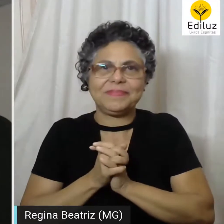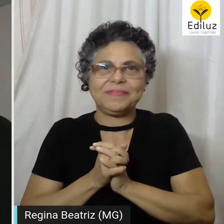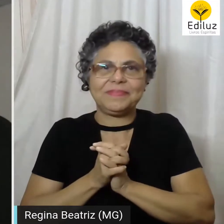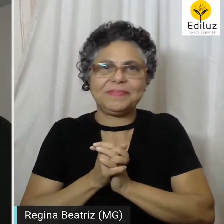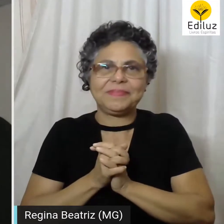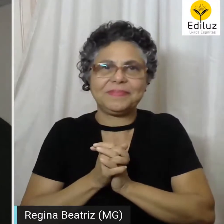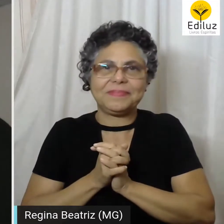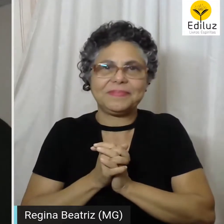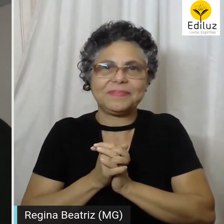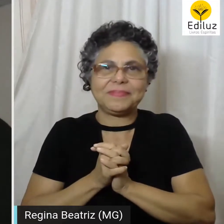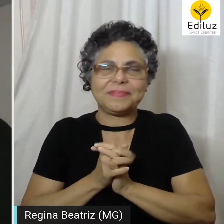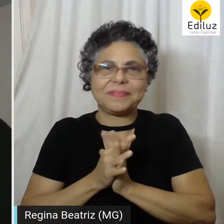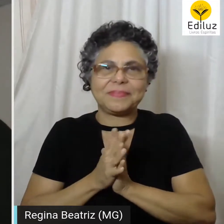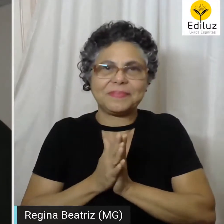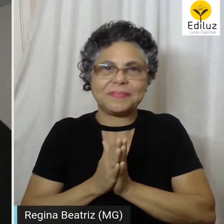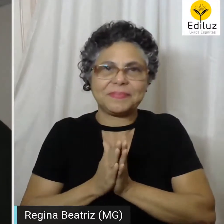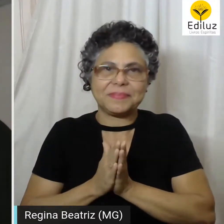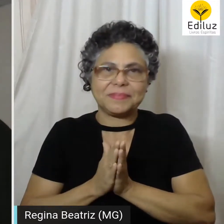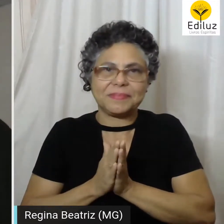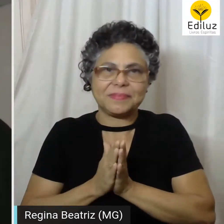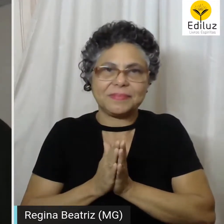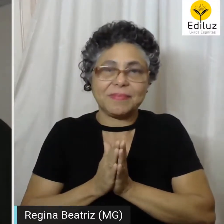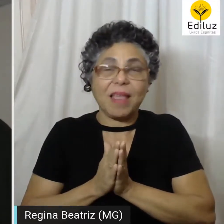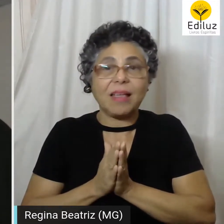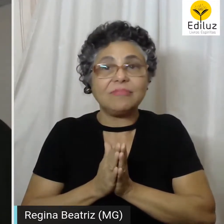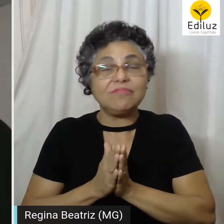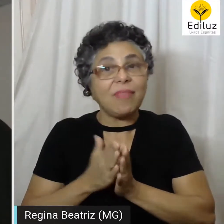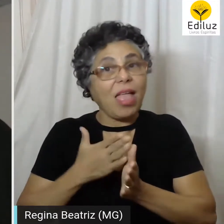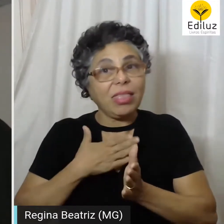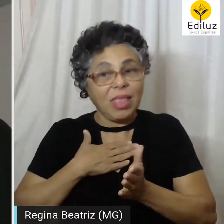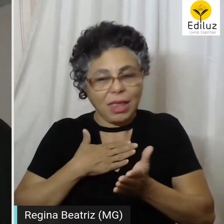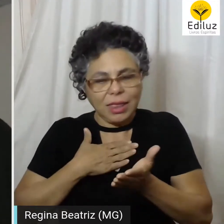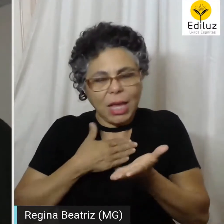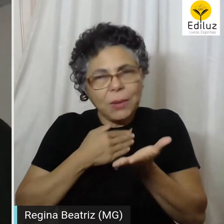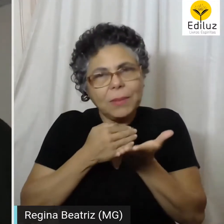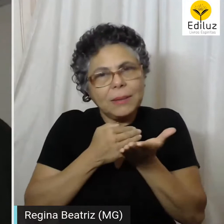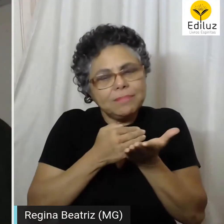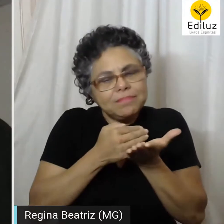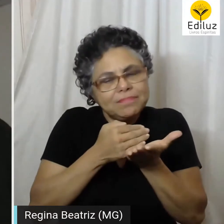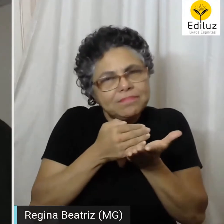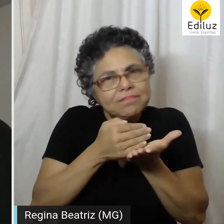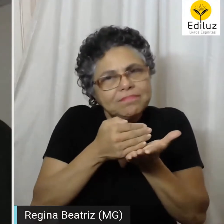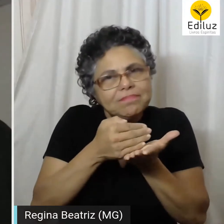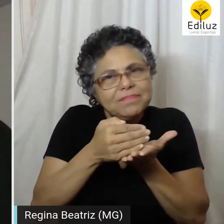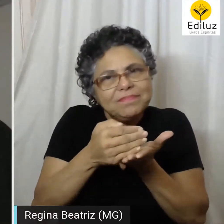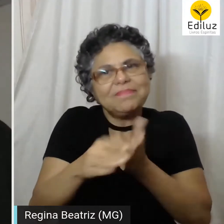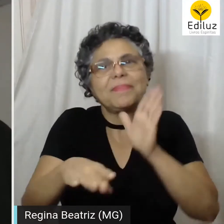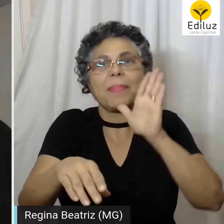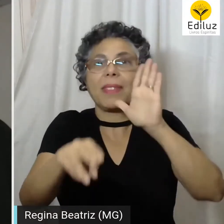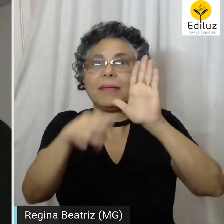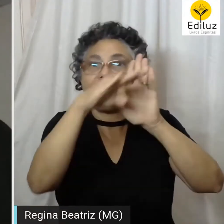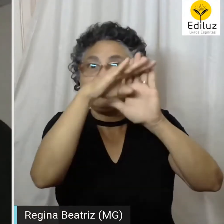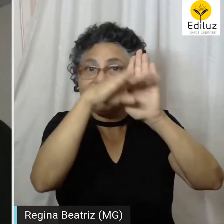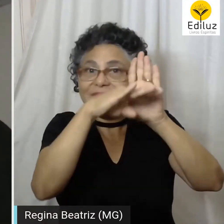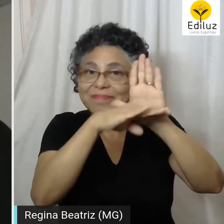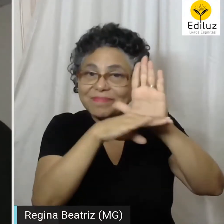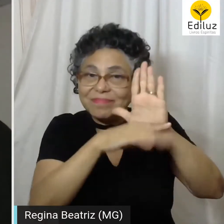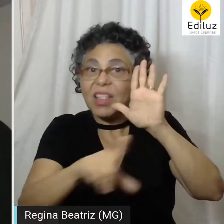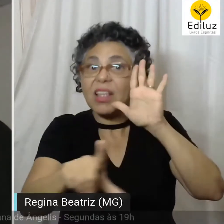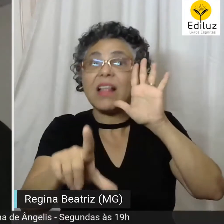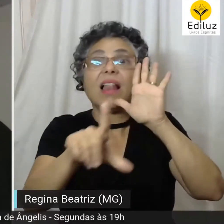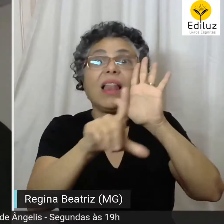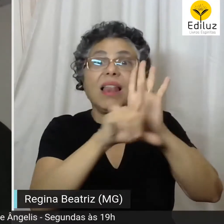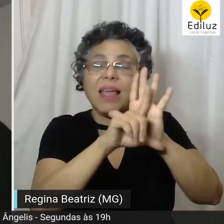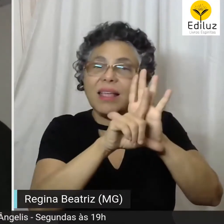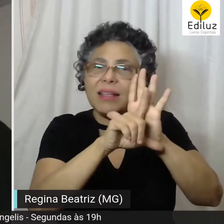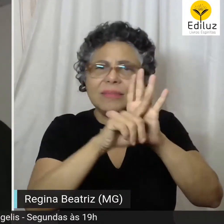configuradas na forma que obedecem às leis naturais e na forma que